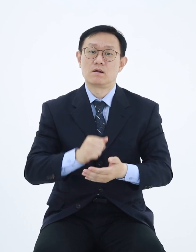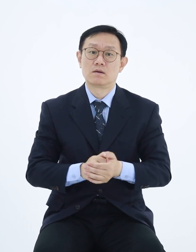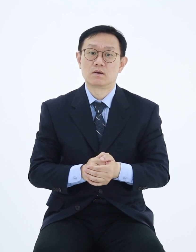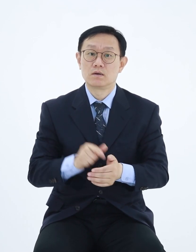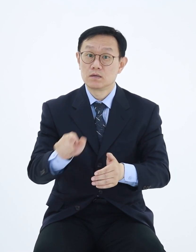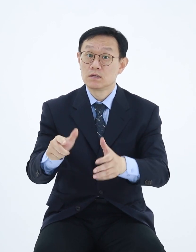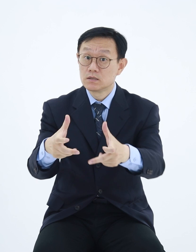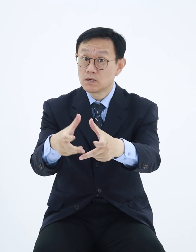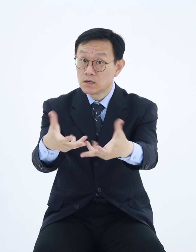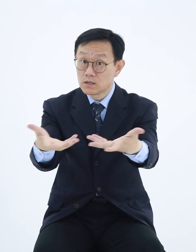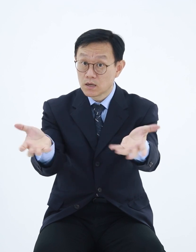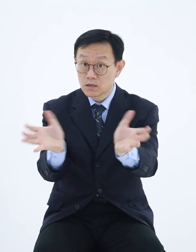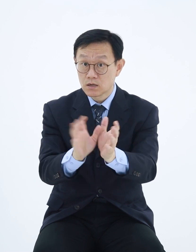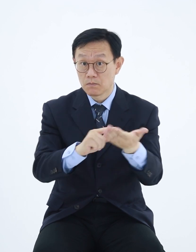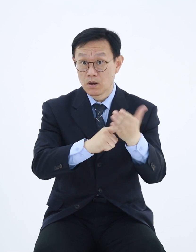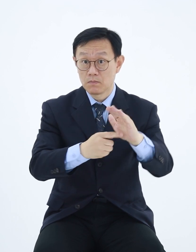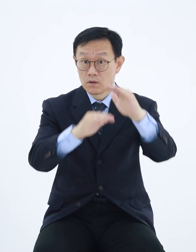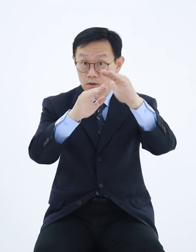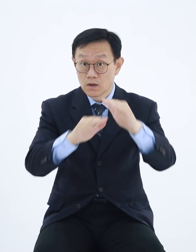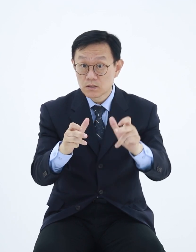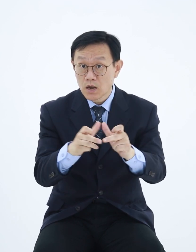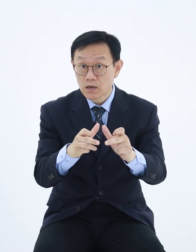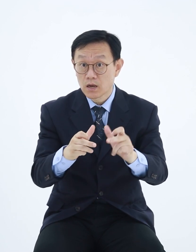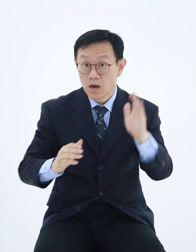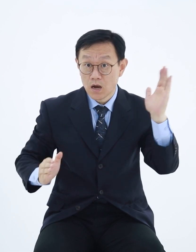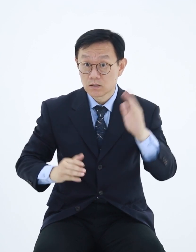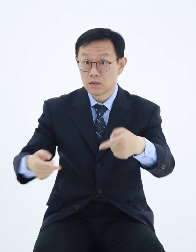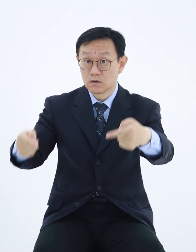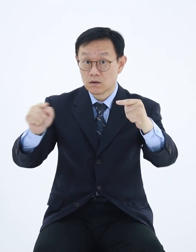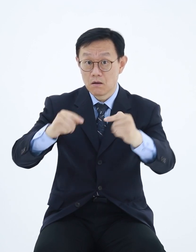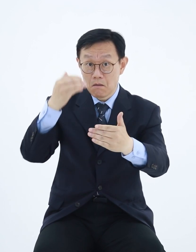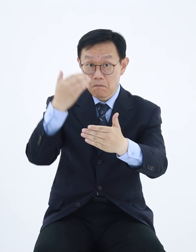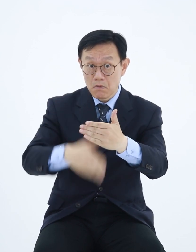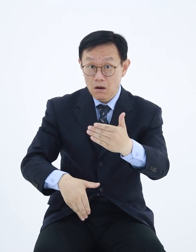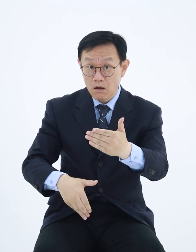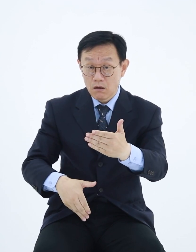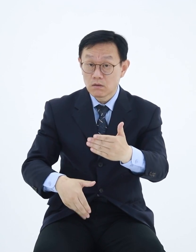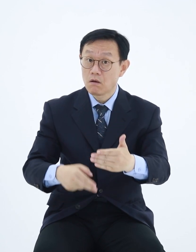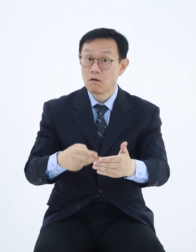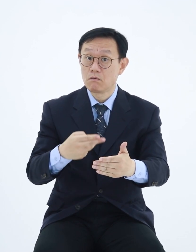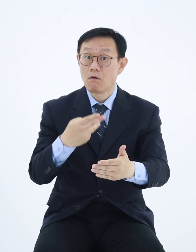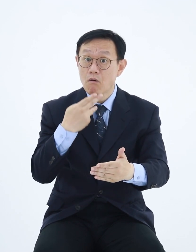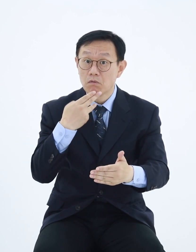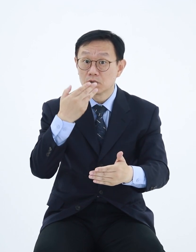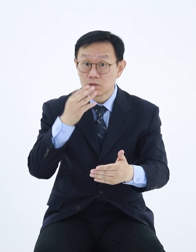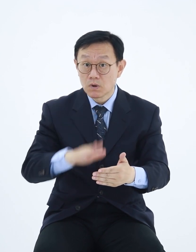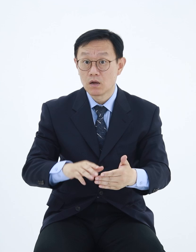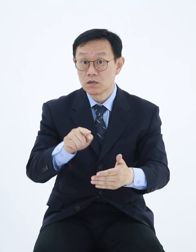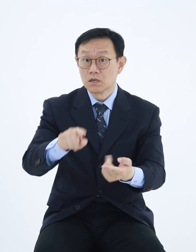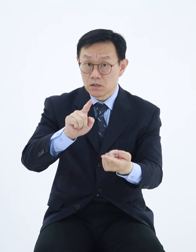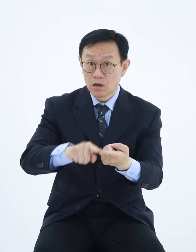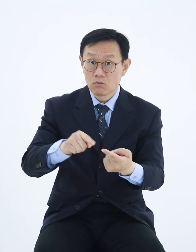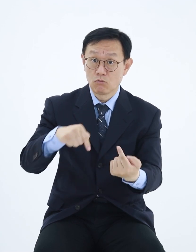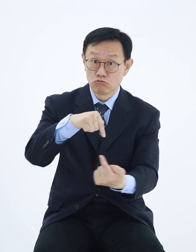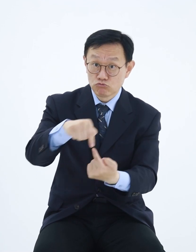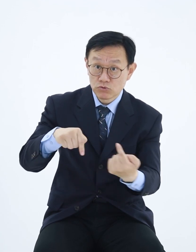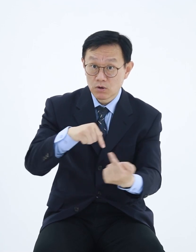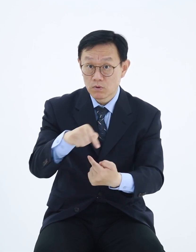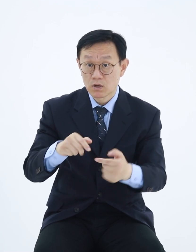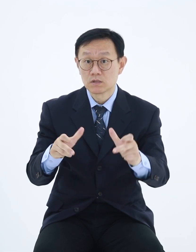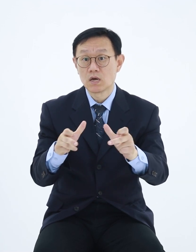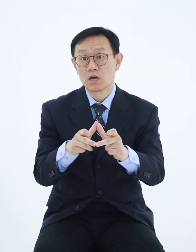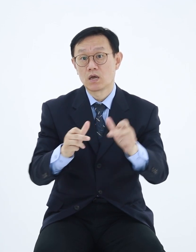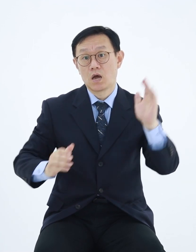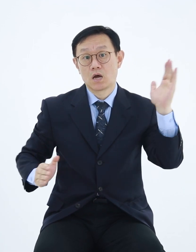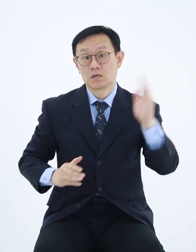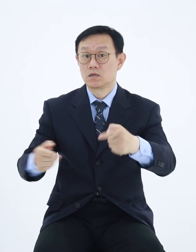단체는 또한 발표 내용에 장애 학생의 참여를 배제한다는 문구는 없지만 이대로 돌봄교실이 운영된다면 장애 학생은